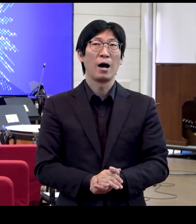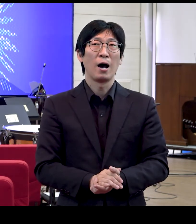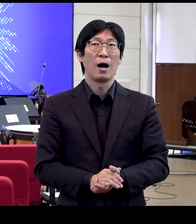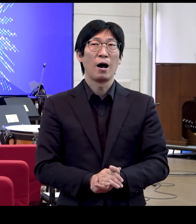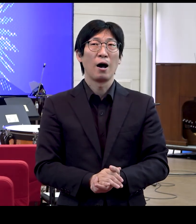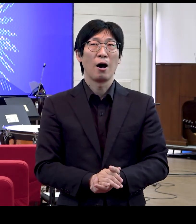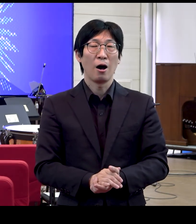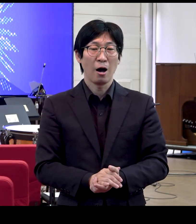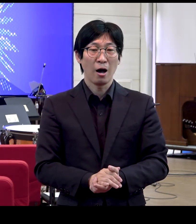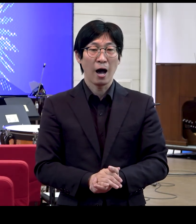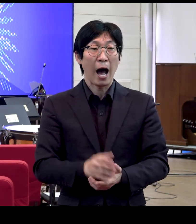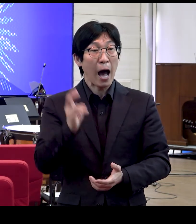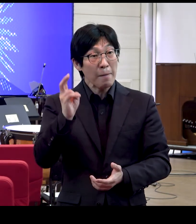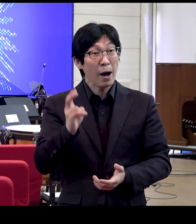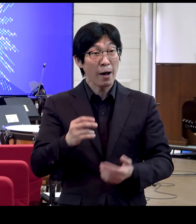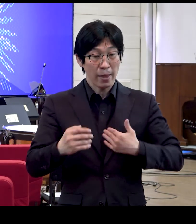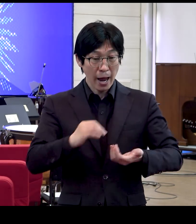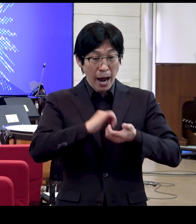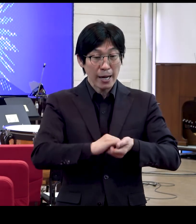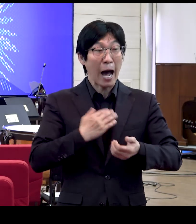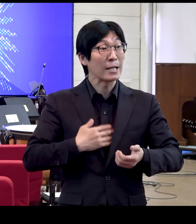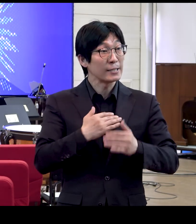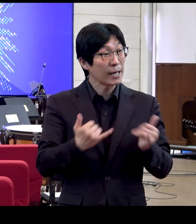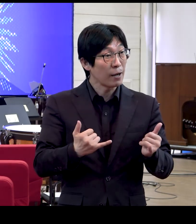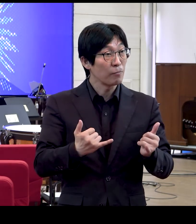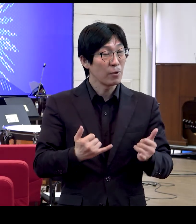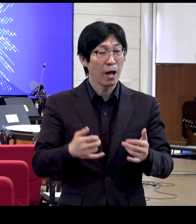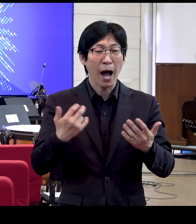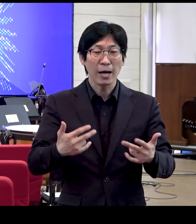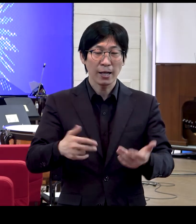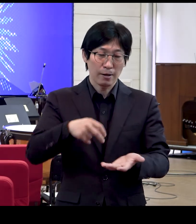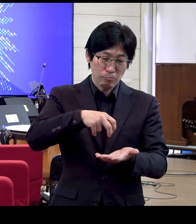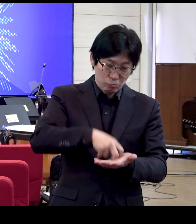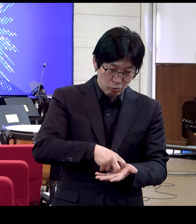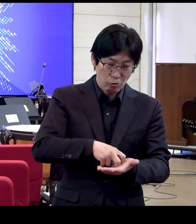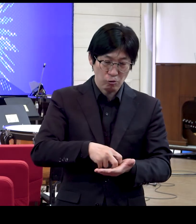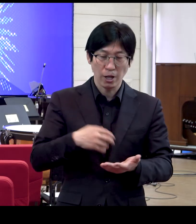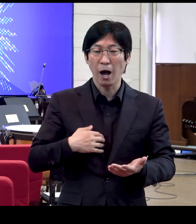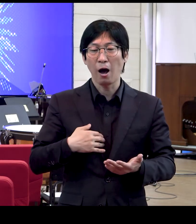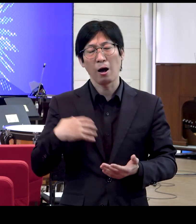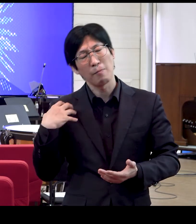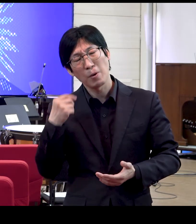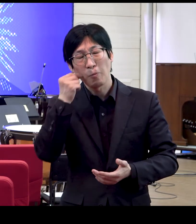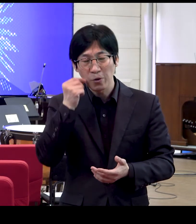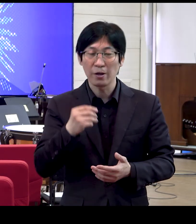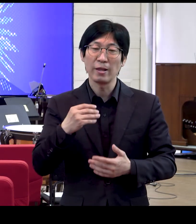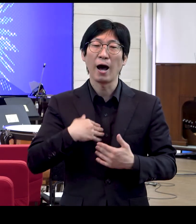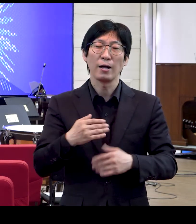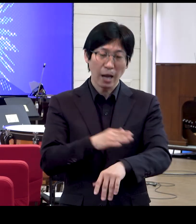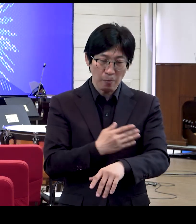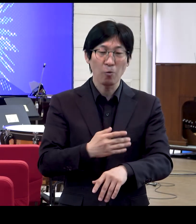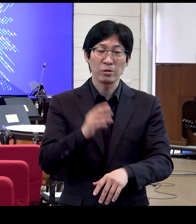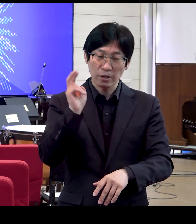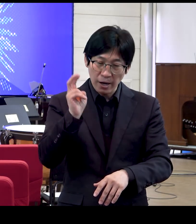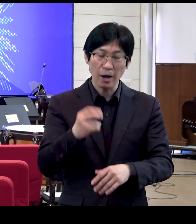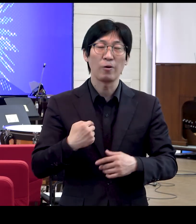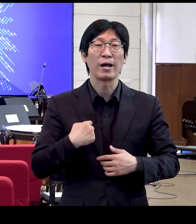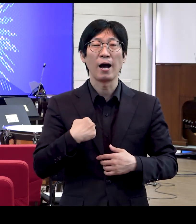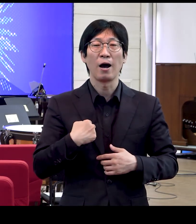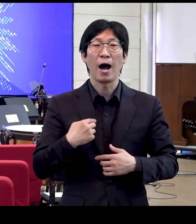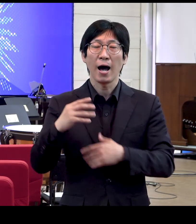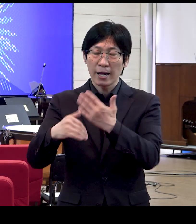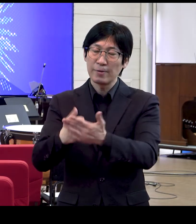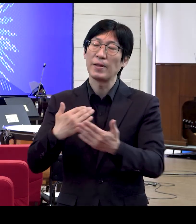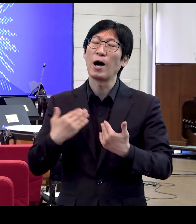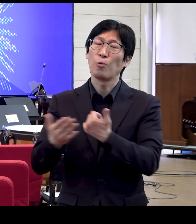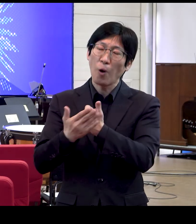하나님 앞에서 자기 한계를 인정하는 사람은 무릎 꿇을 거예요. 하나님 앞에서 내가 잘 모르겠습니다. 내가 잘 감당 못합니다. 내가 틀릴 수도